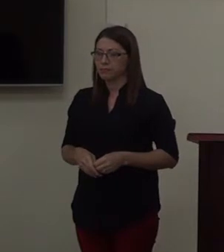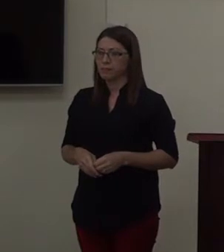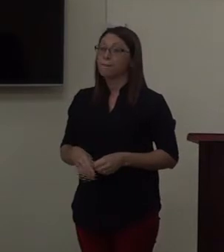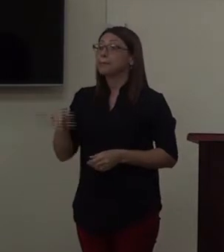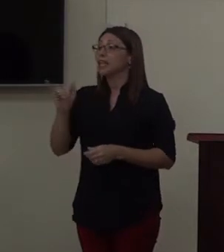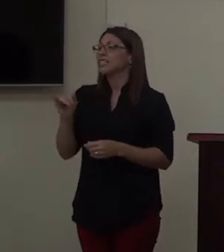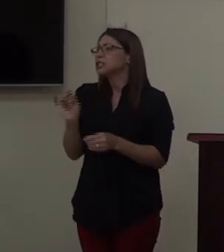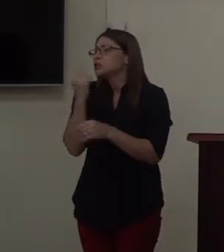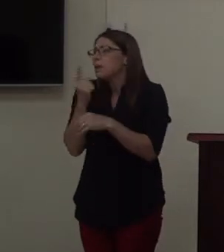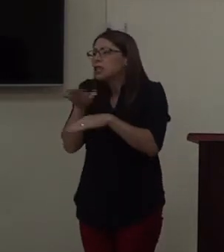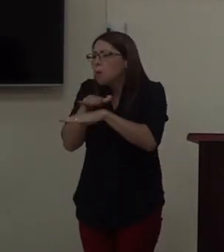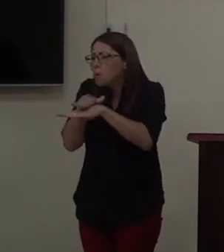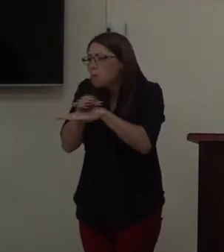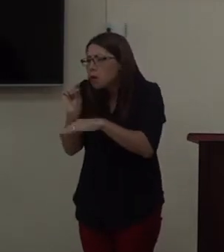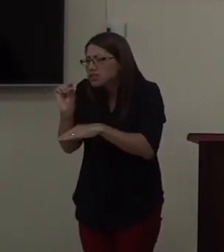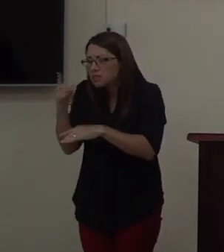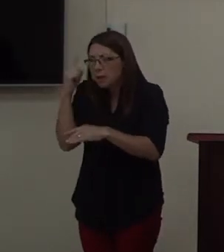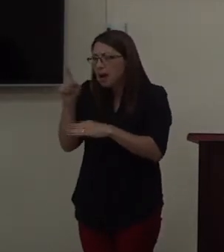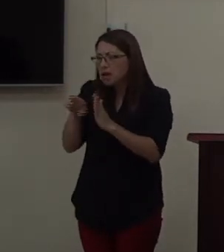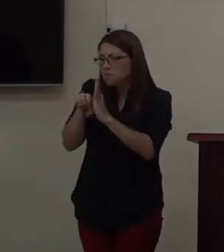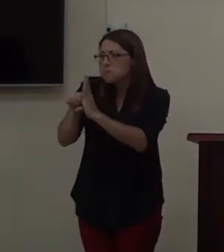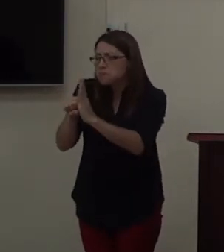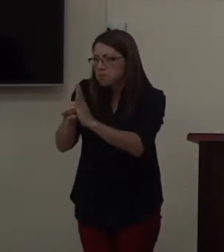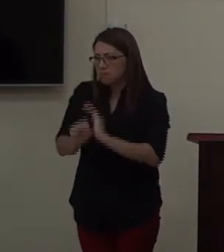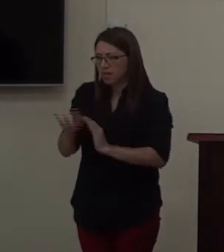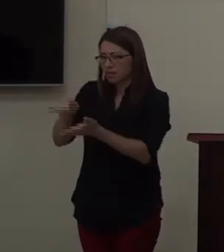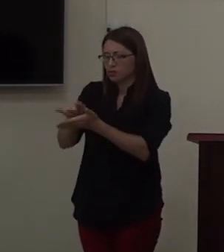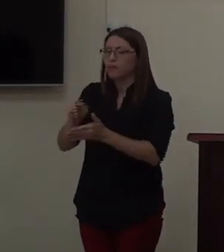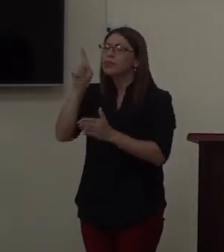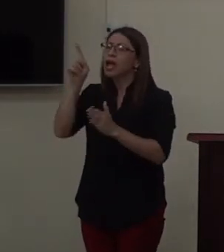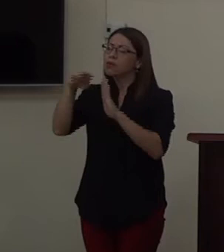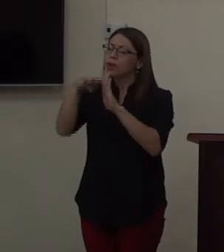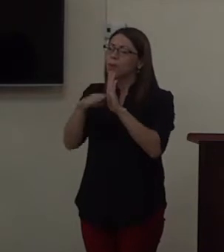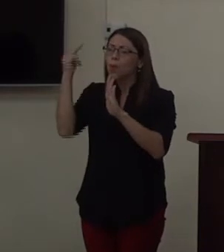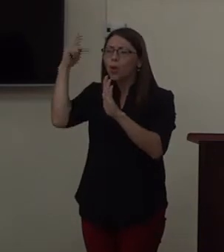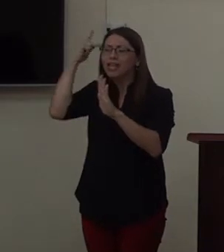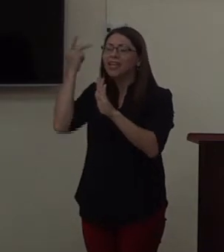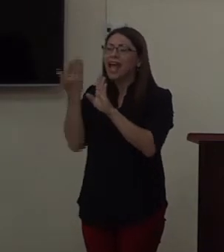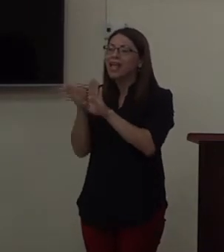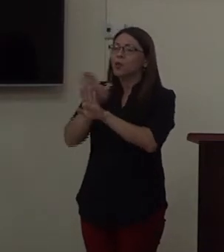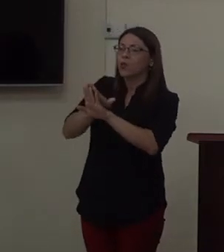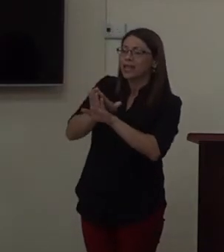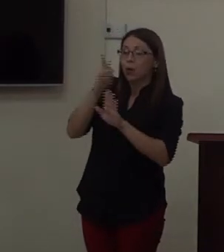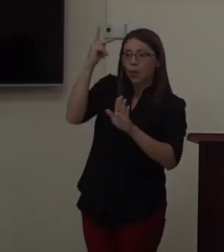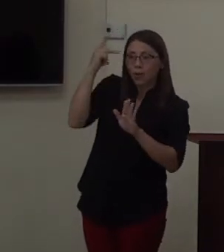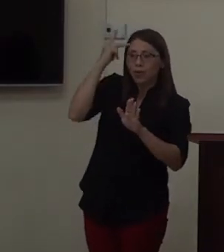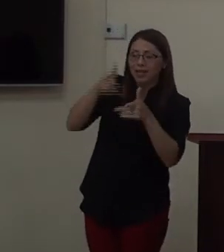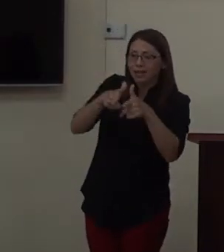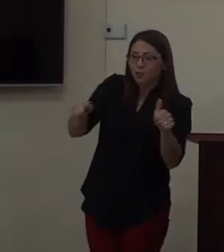Así muy por encimita, sobre todo para ilustrar esto. Hay una política encubierta, una política lingüística y una